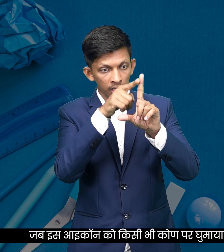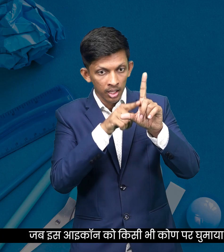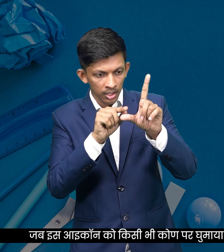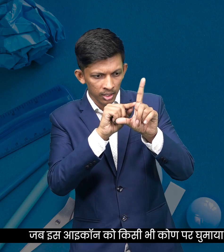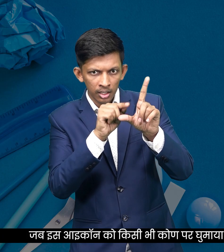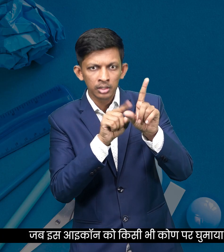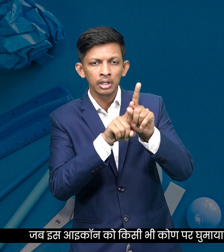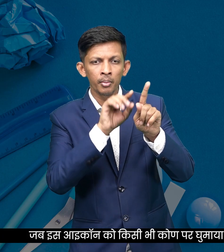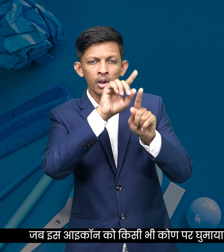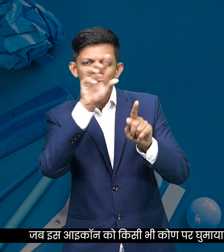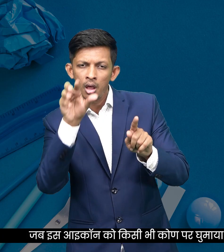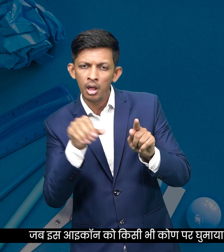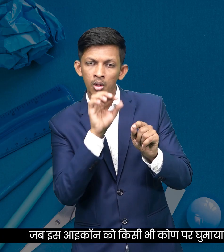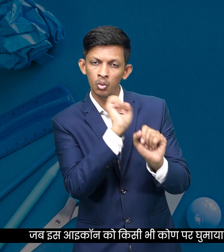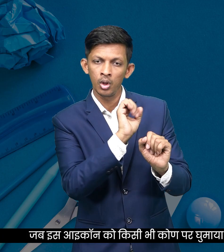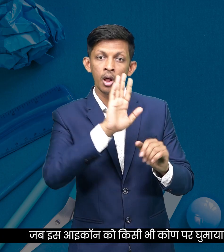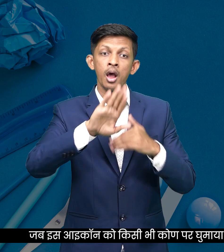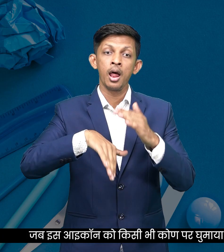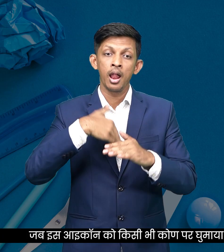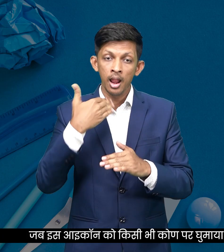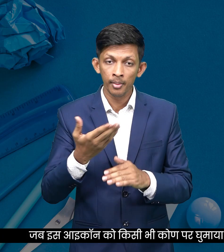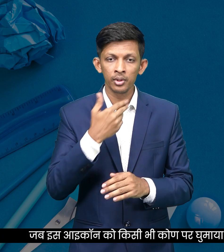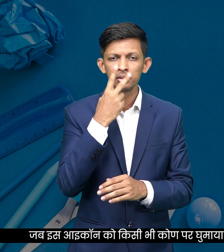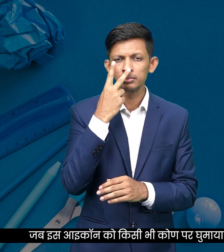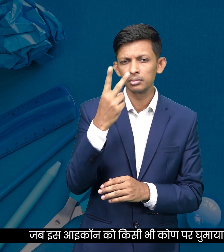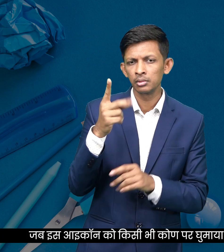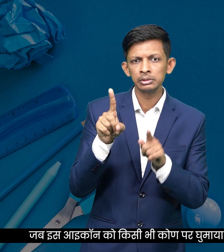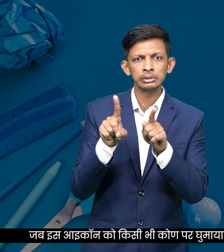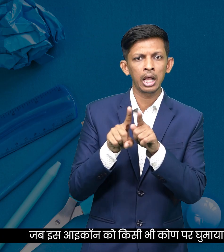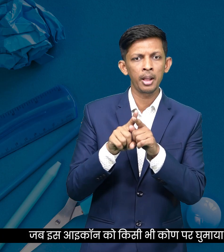जाता है तो हर पड़ाव के बाद यह समान दिखता है।